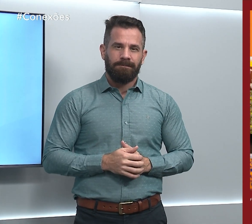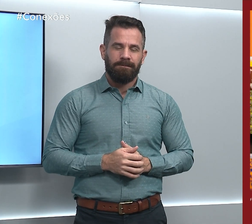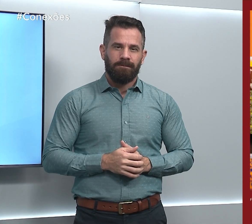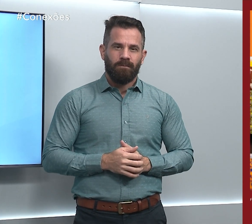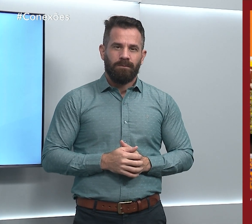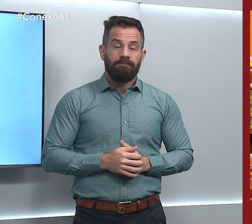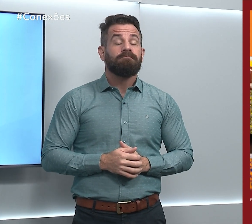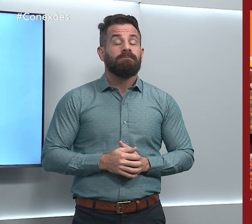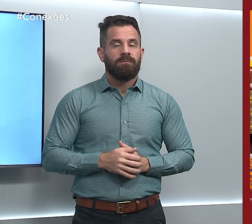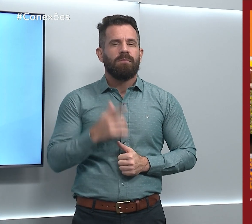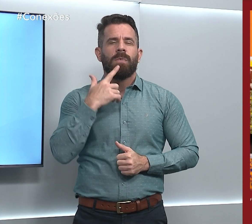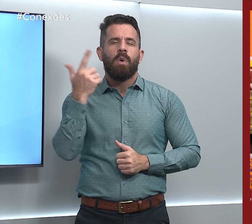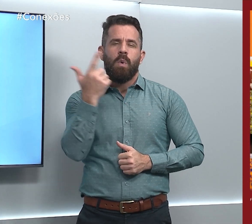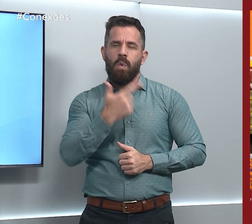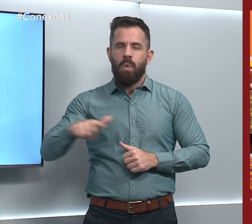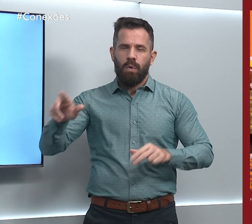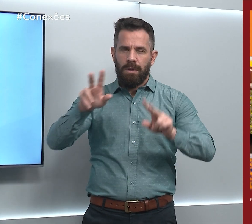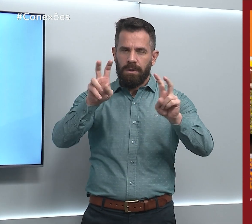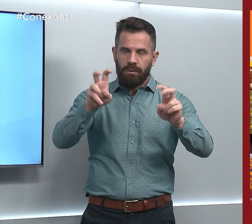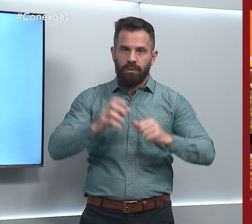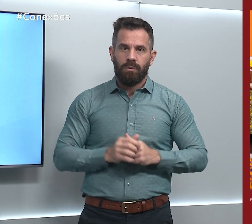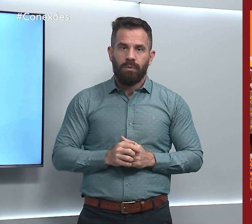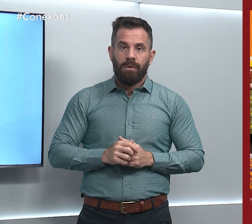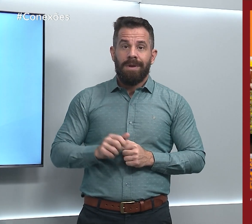Mudando de assunto, por ano, o